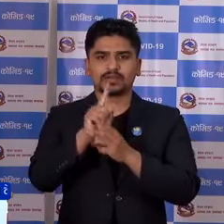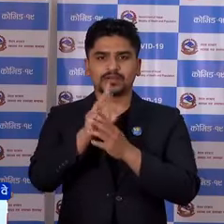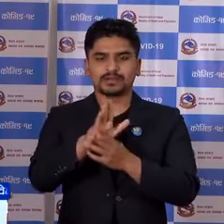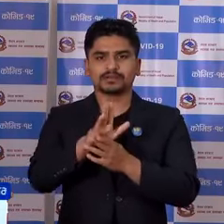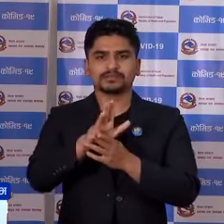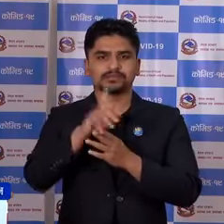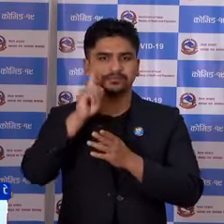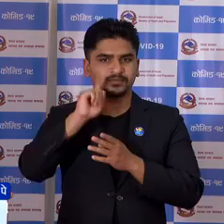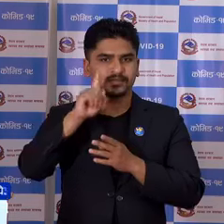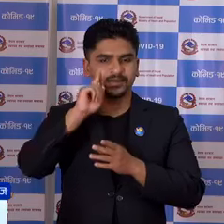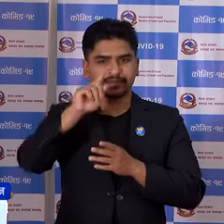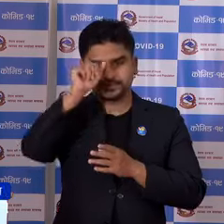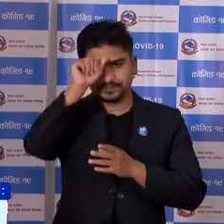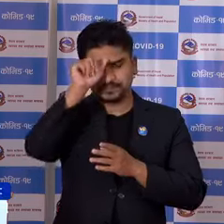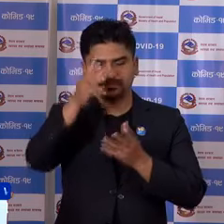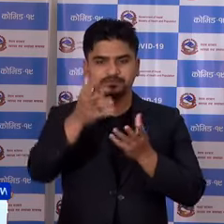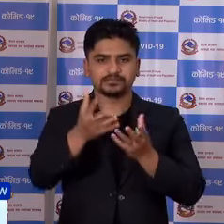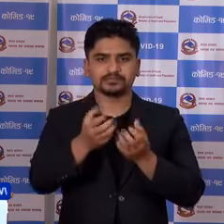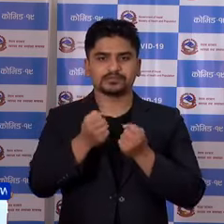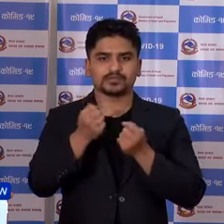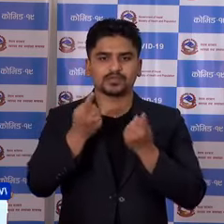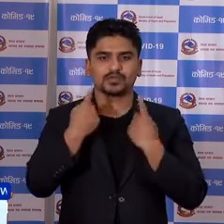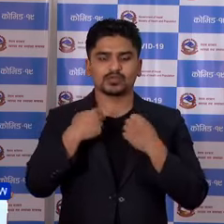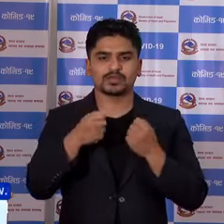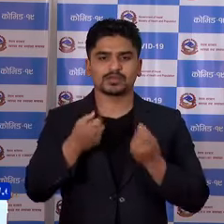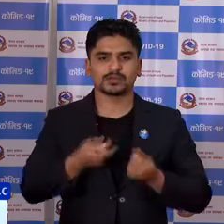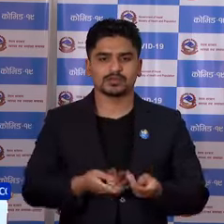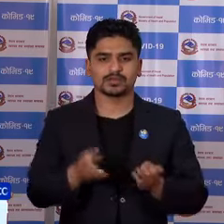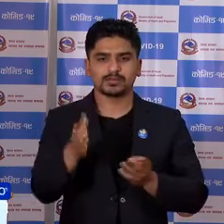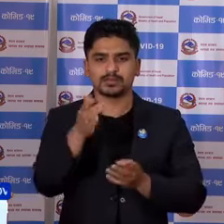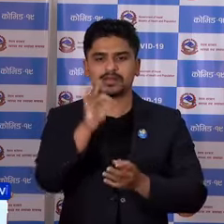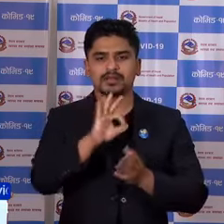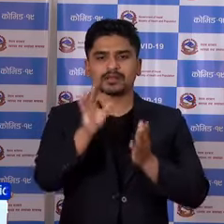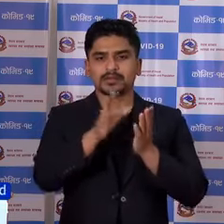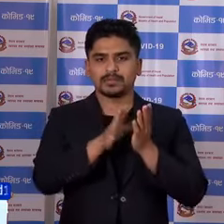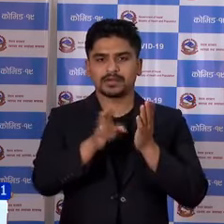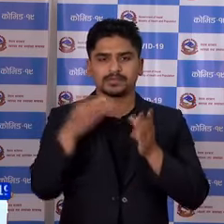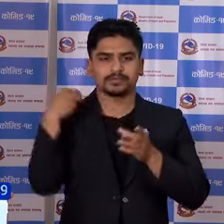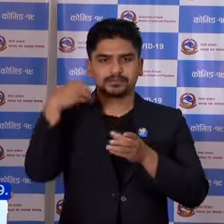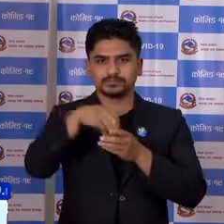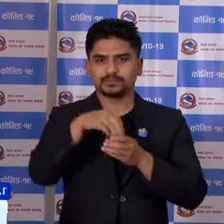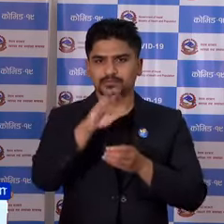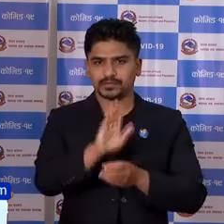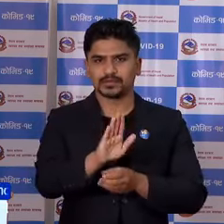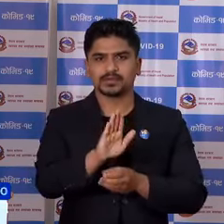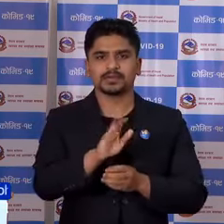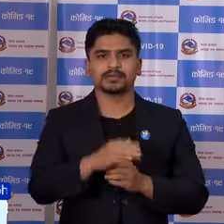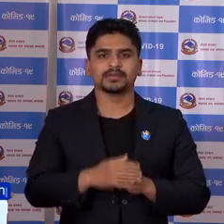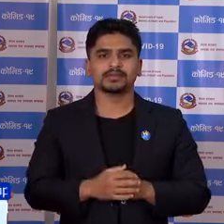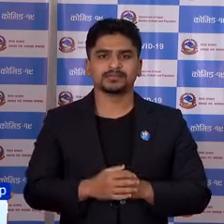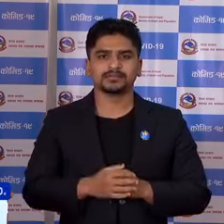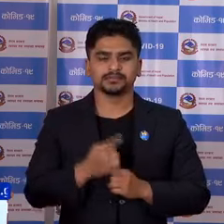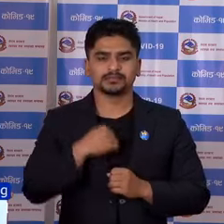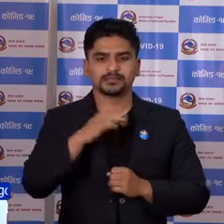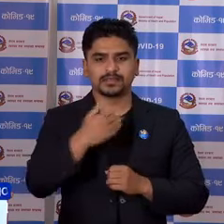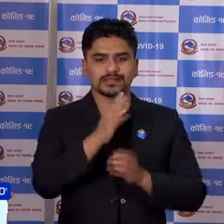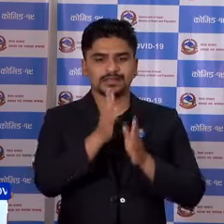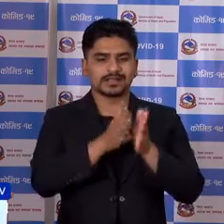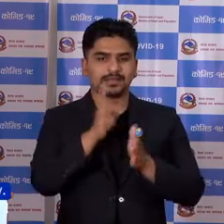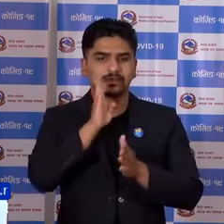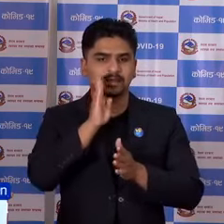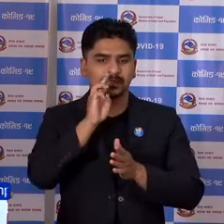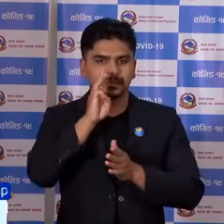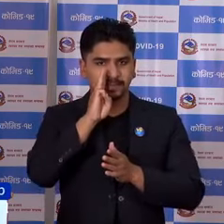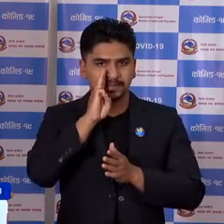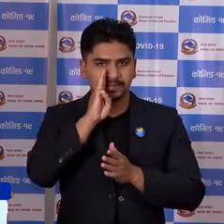कोभिड-19 को दैनिक विवरण लिएर स्वास्थ्य तथा जनसंख्या मन्त्रालयको तर्फबाट म उपस्थित छु। मलाई सांकेतिक